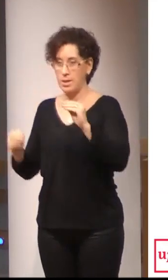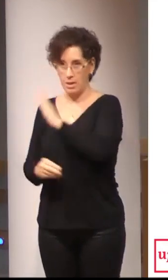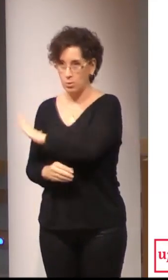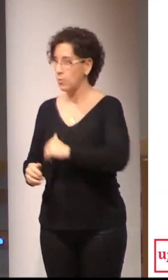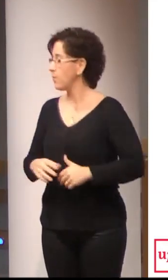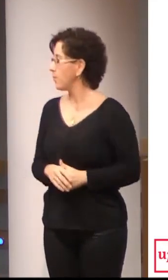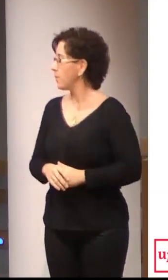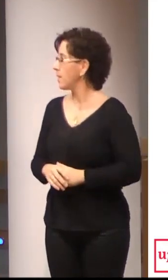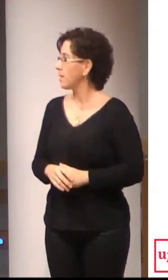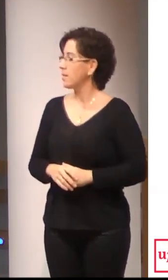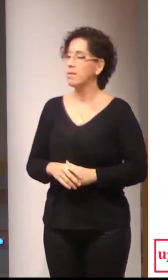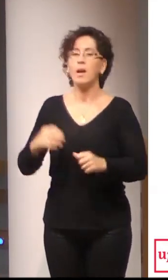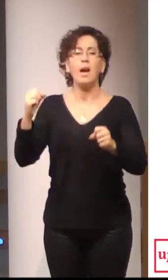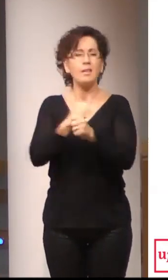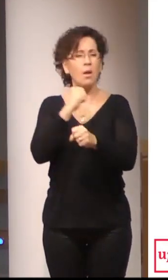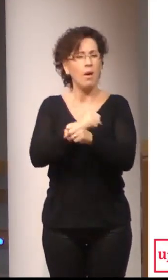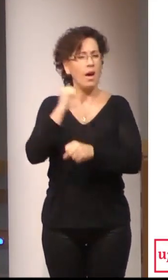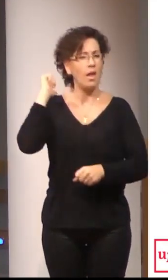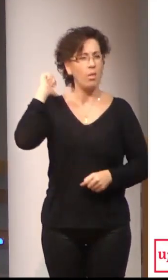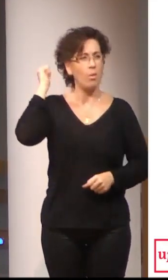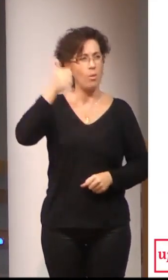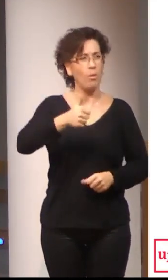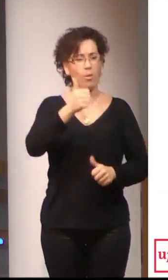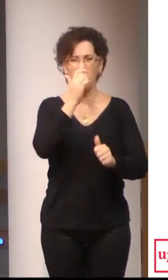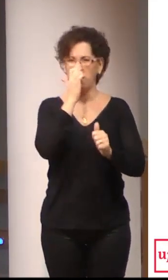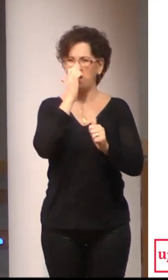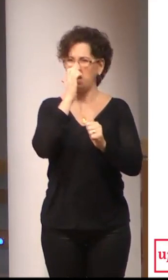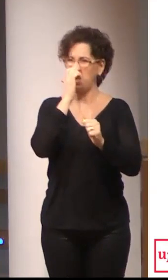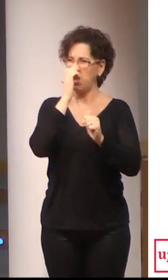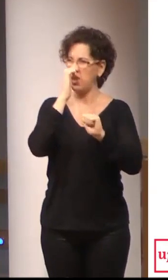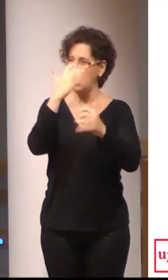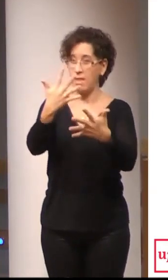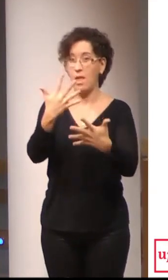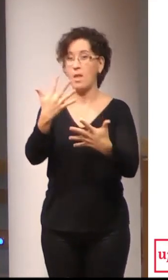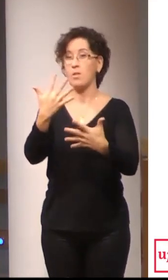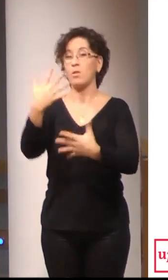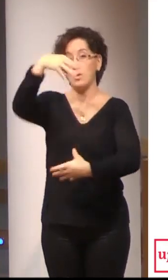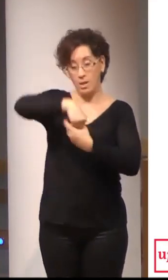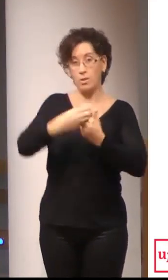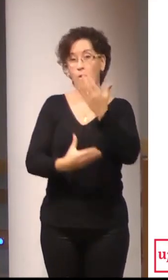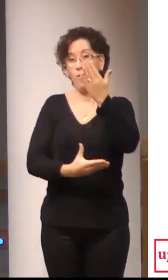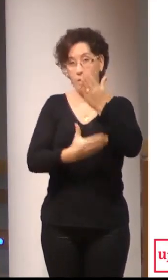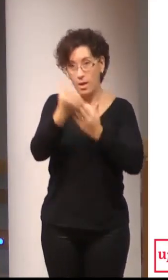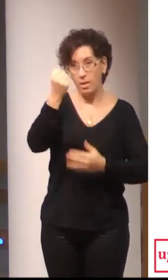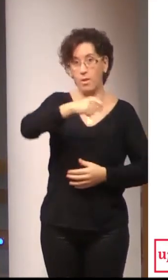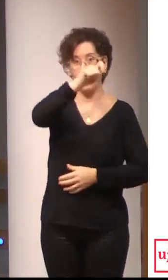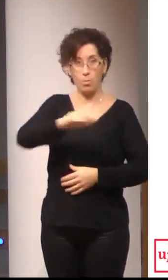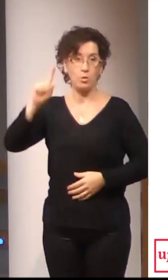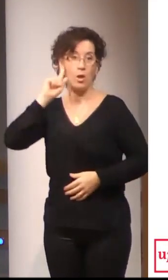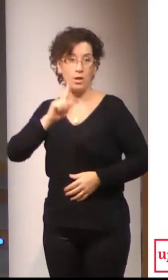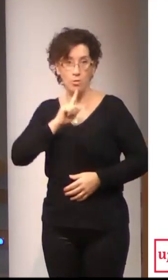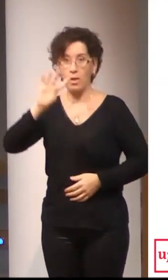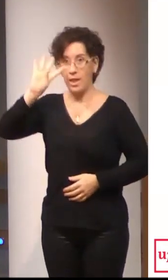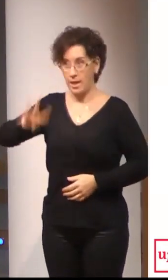ha trabajado durante dez anos en a Federación de Personas Sordas de Catalunya